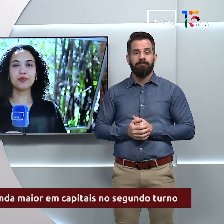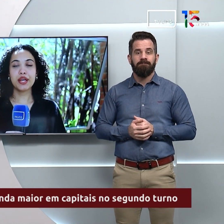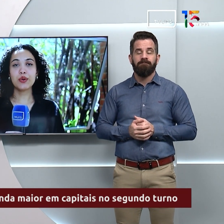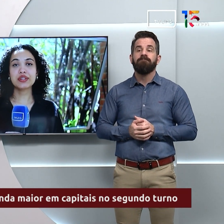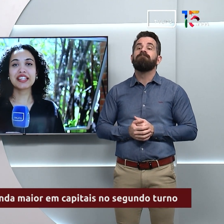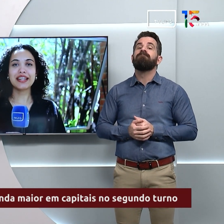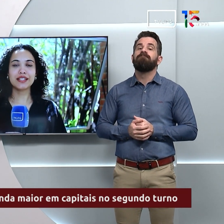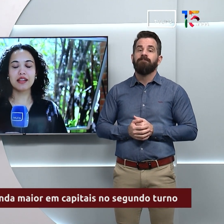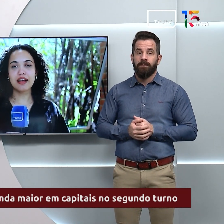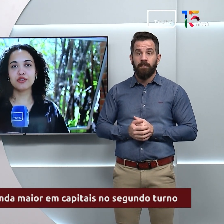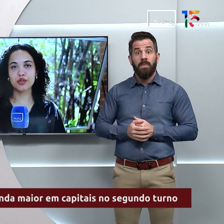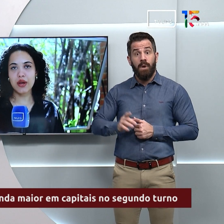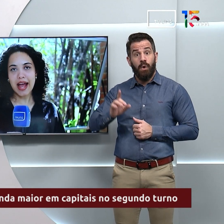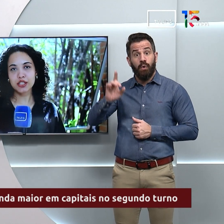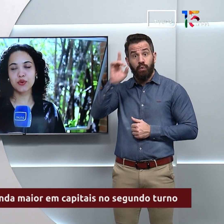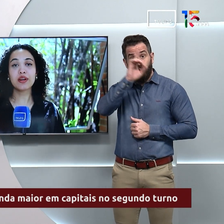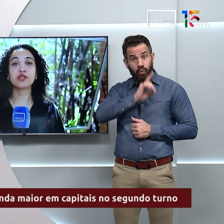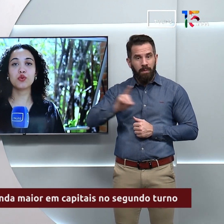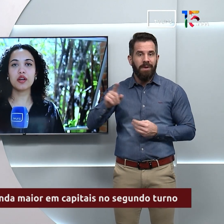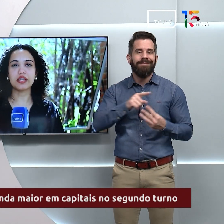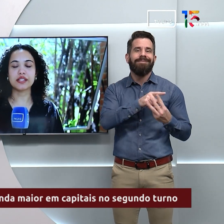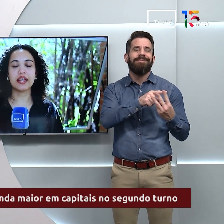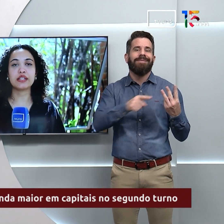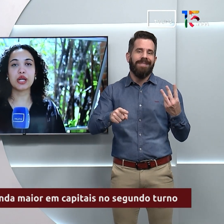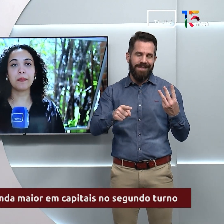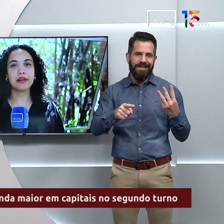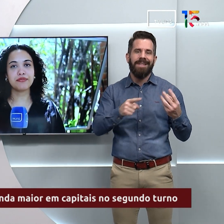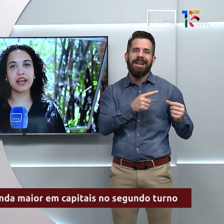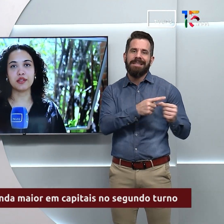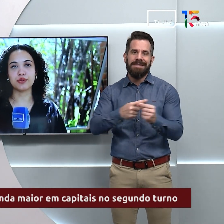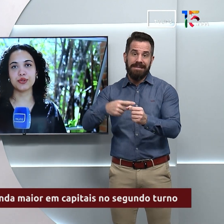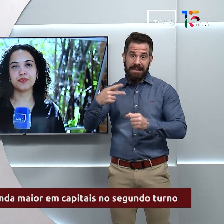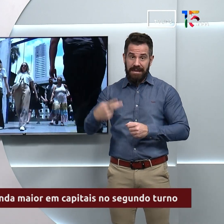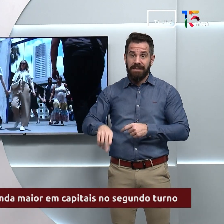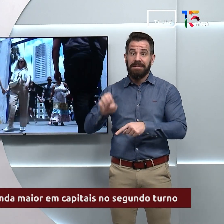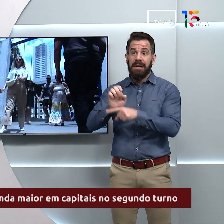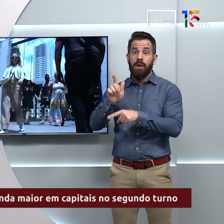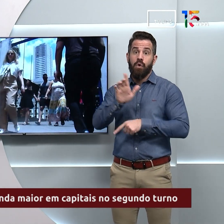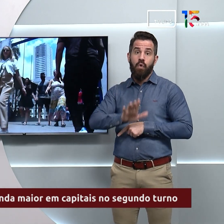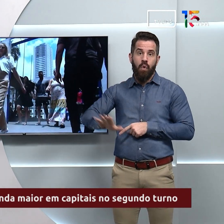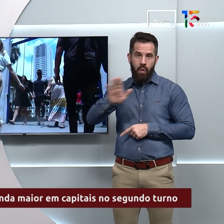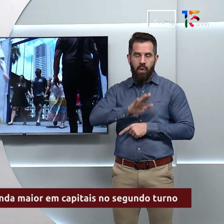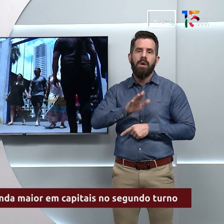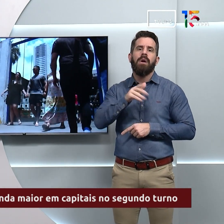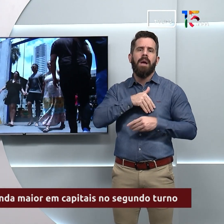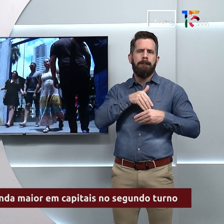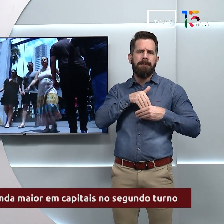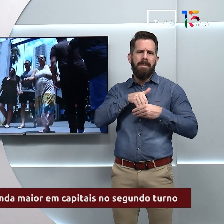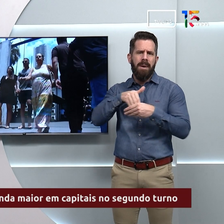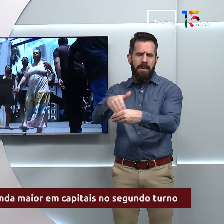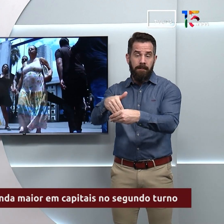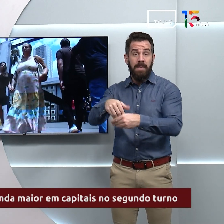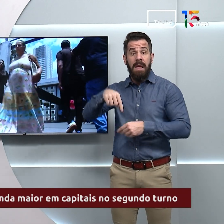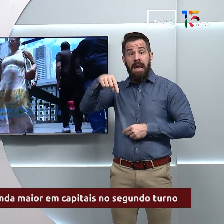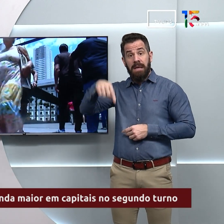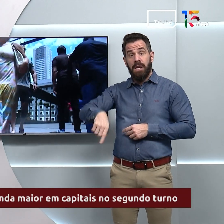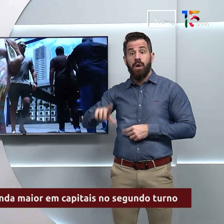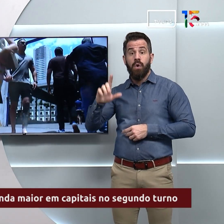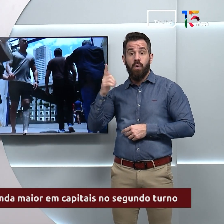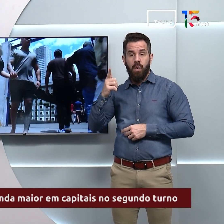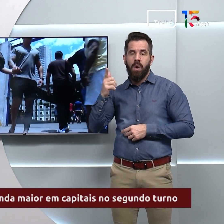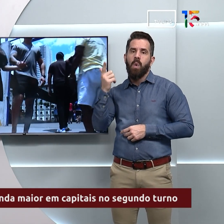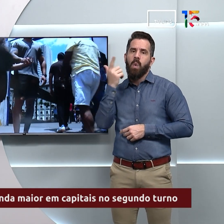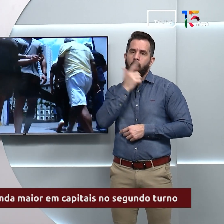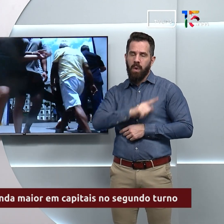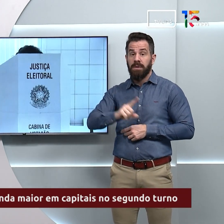Neste domingo, 3 cidades de Goiás foram às urnas eleger prefeitos. A capital Goiânia elegeu Sandro Mabel, do União